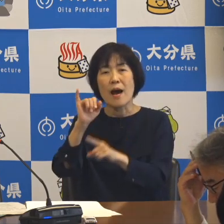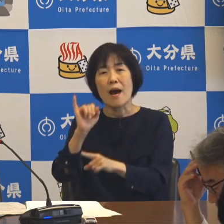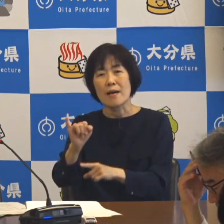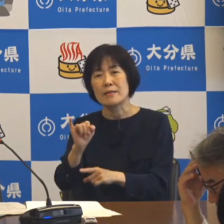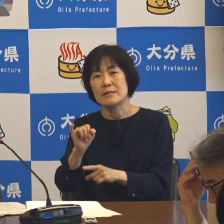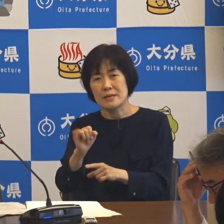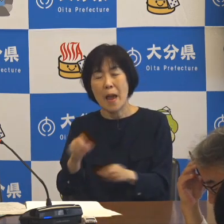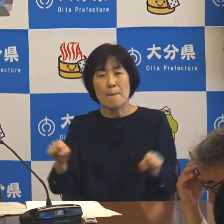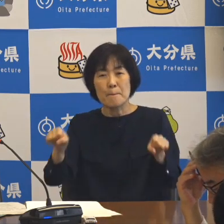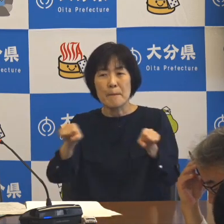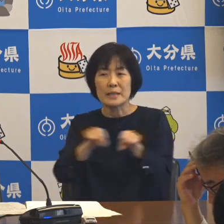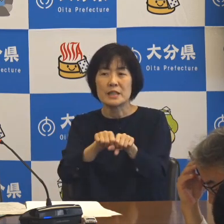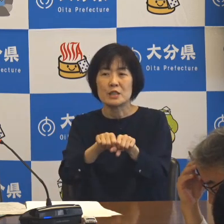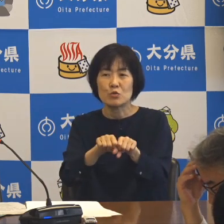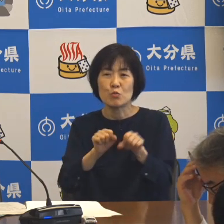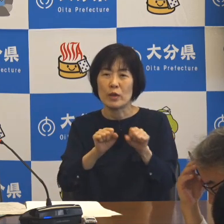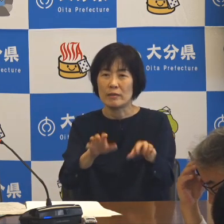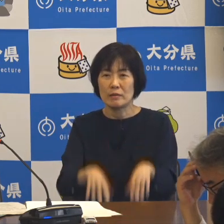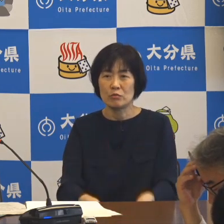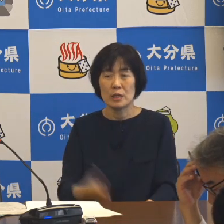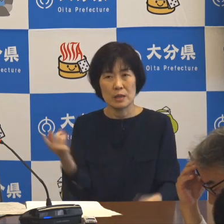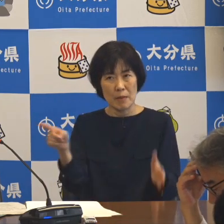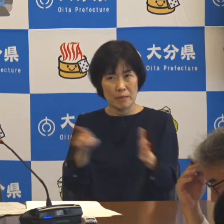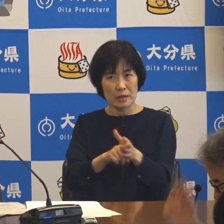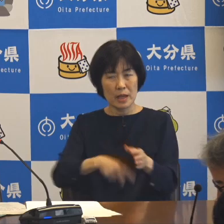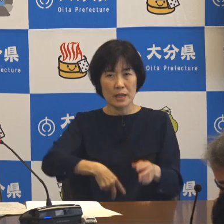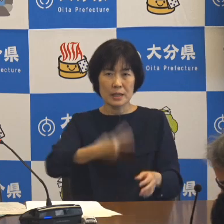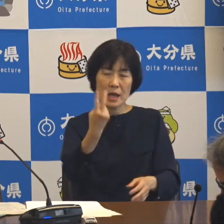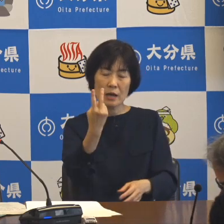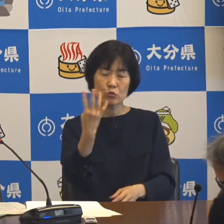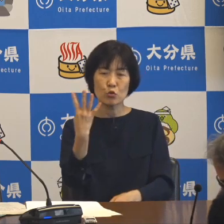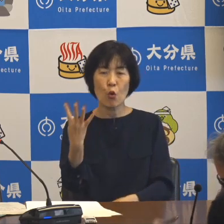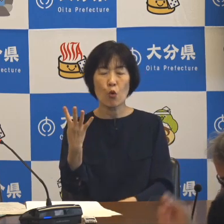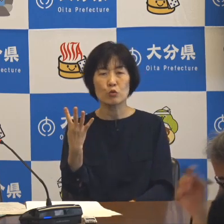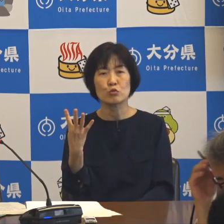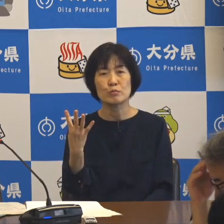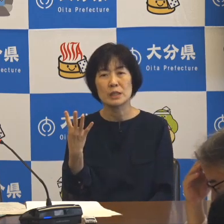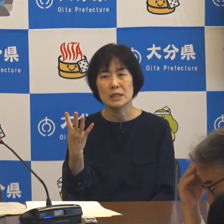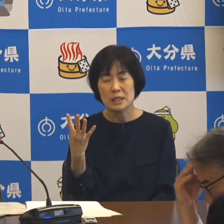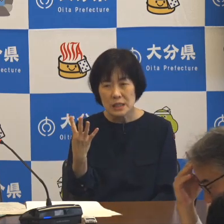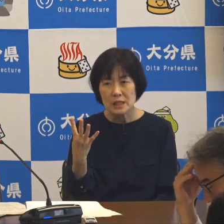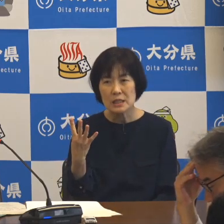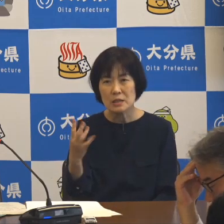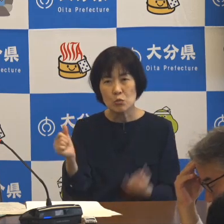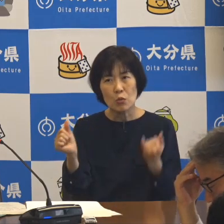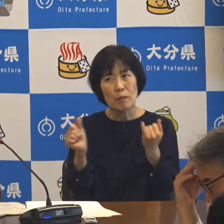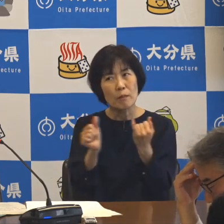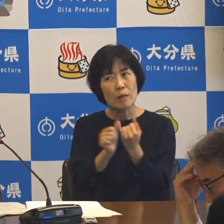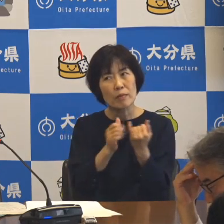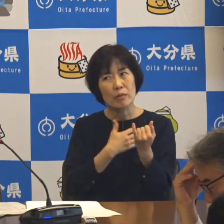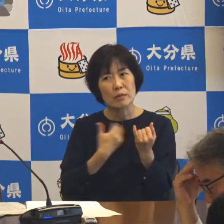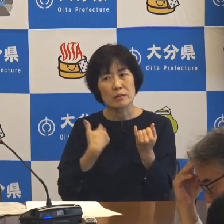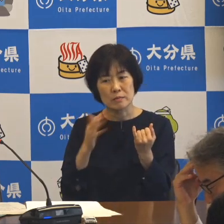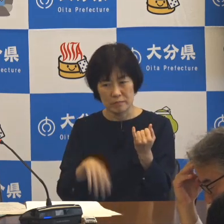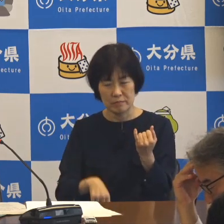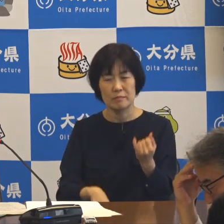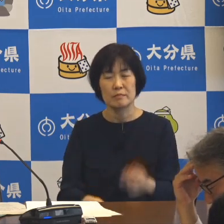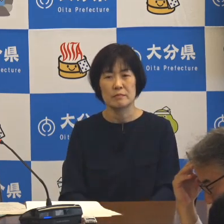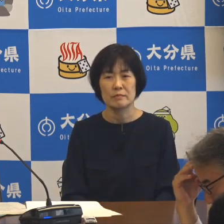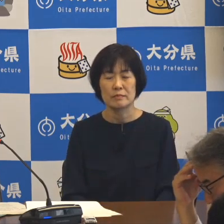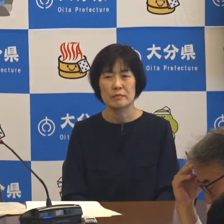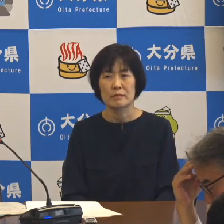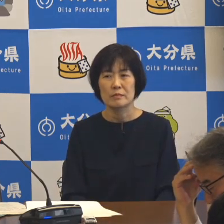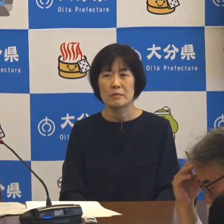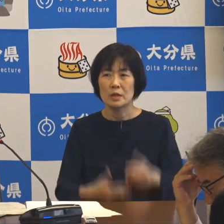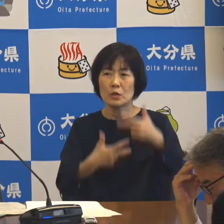で、204組の成婚が出されておりまして、この7月7日